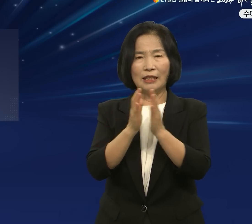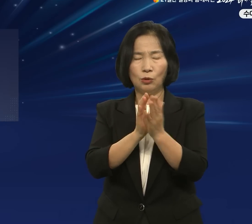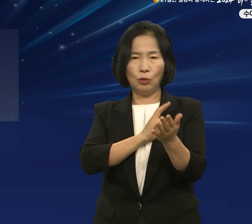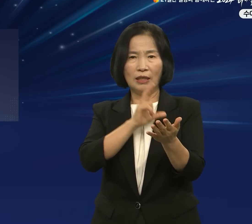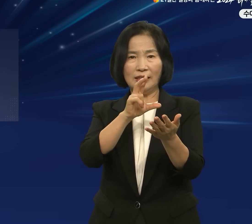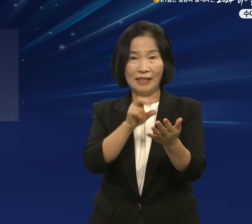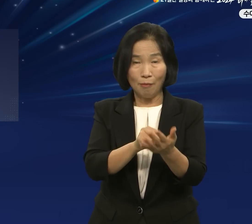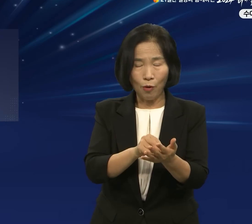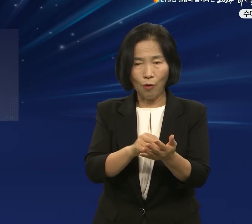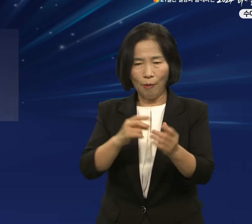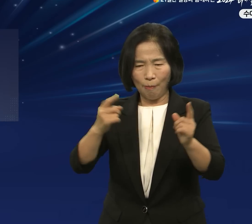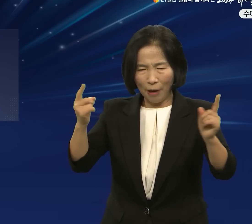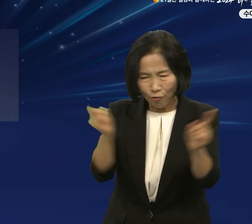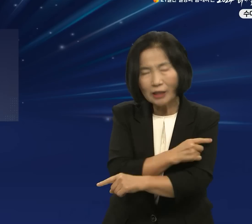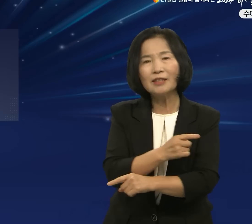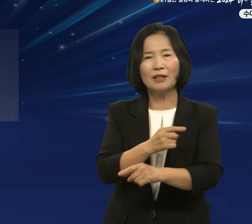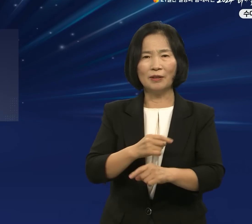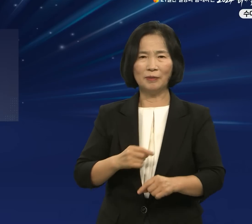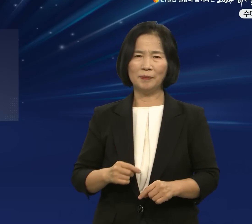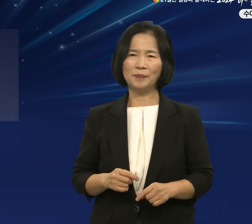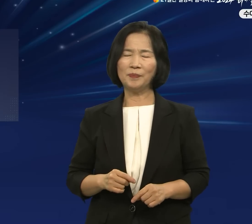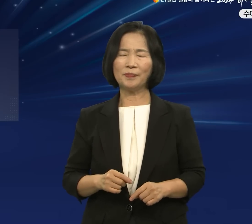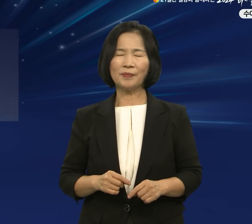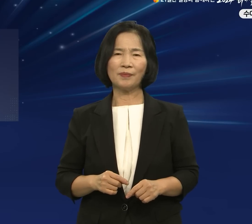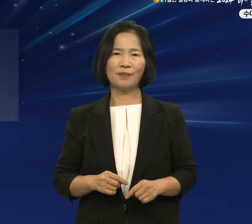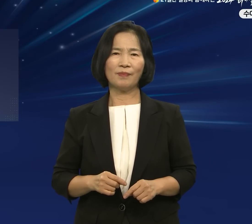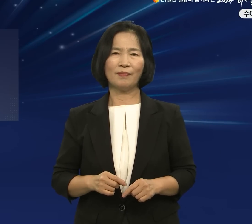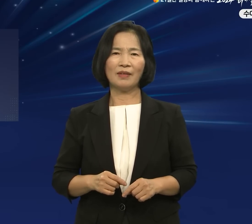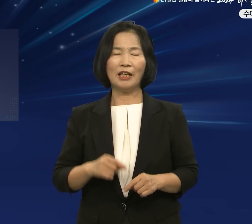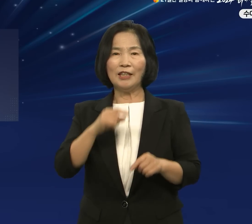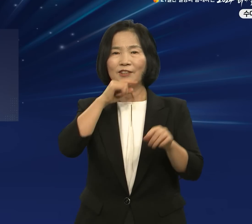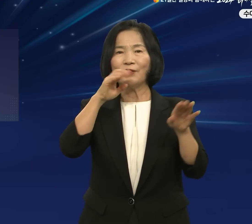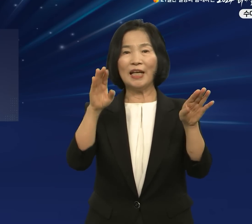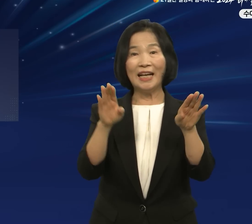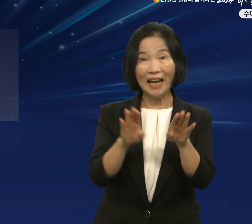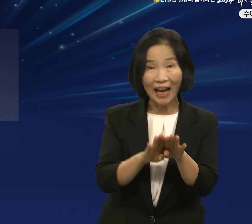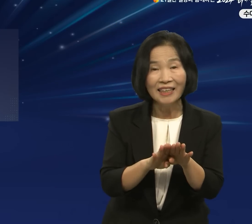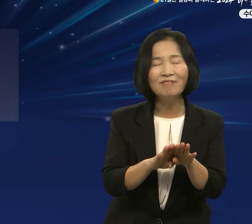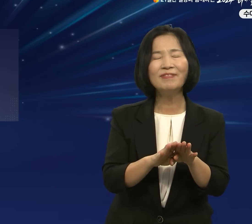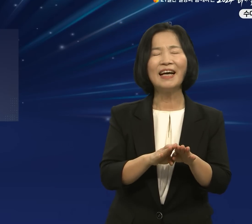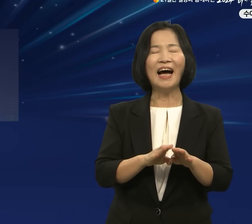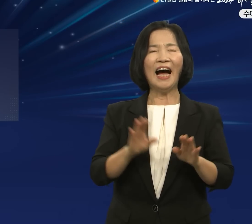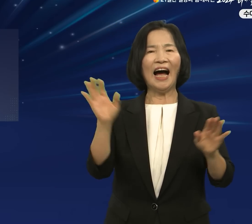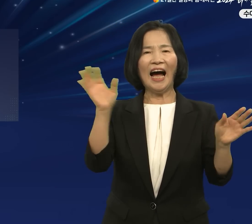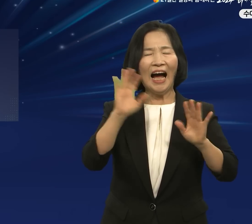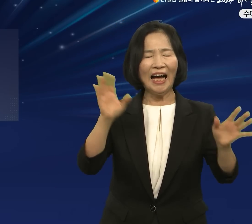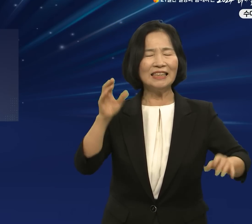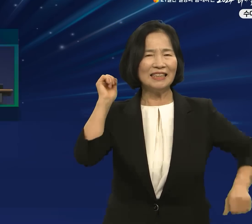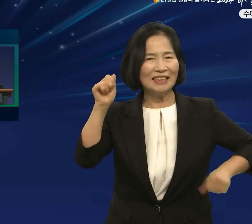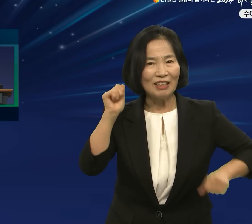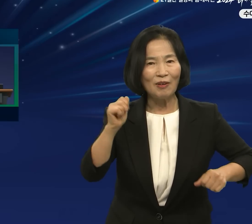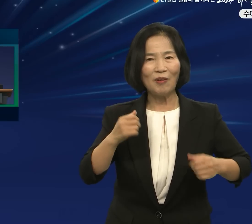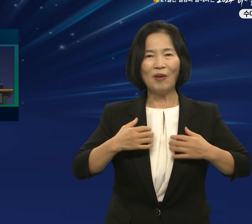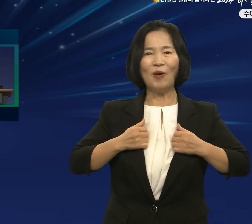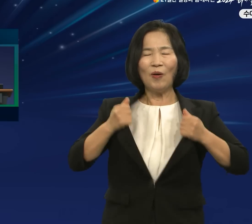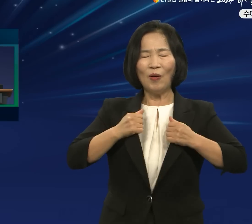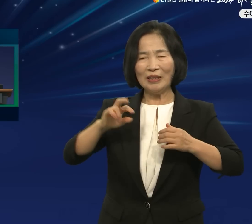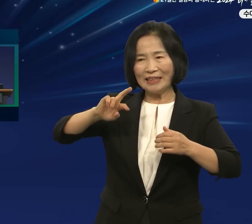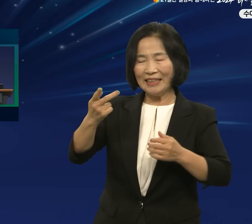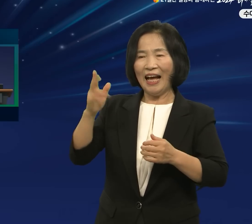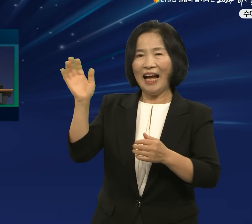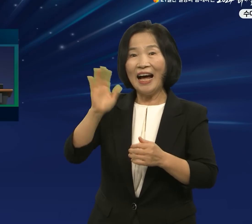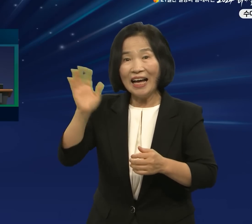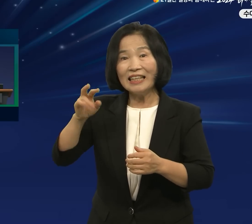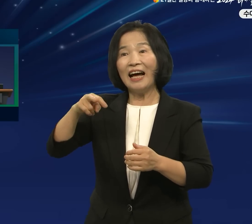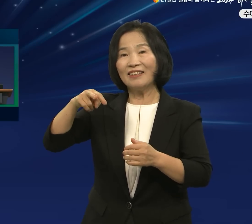다음 주부터. 보이지도 않죠. 주일은 안 씻고 옷 안 갈아입어도 교회